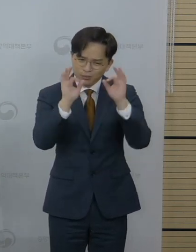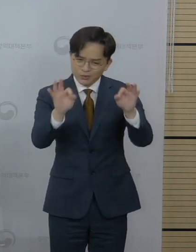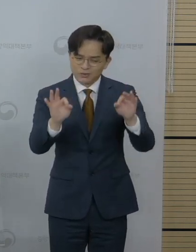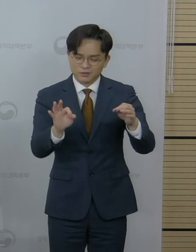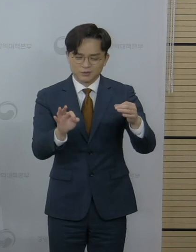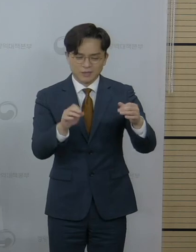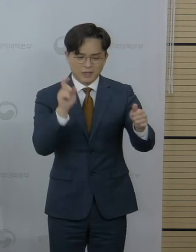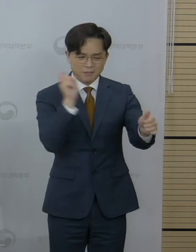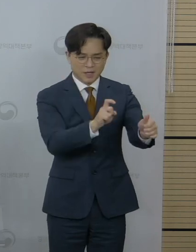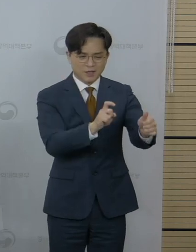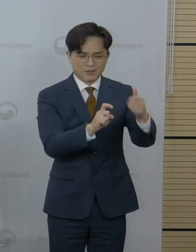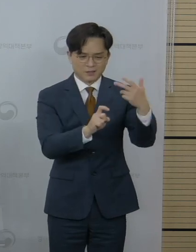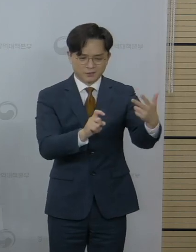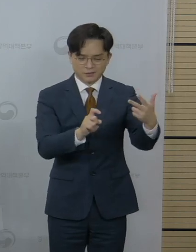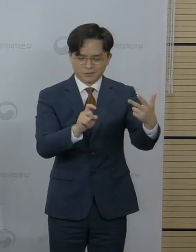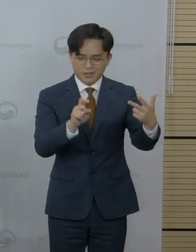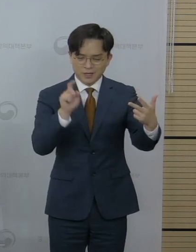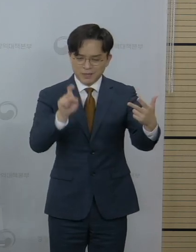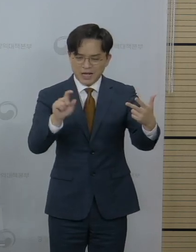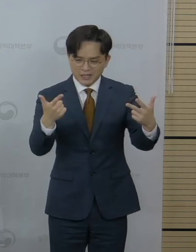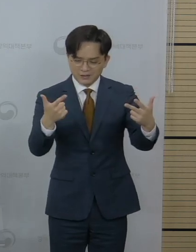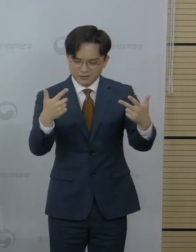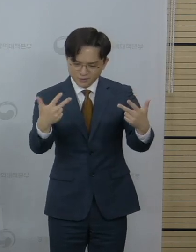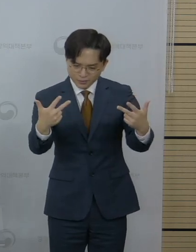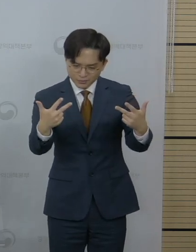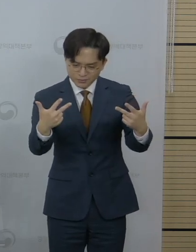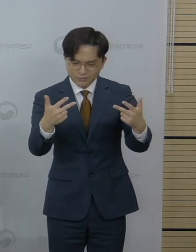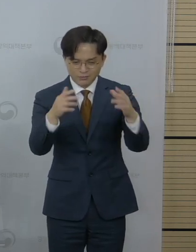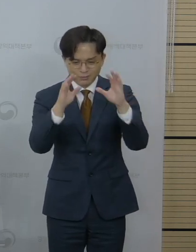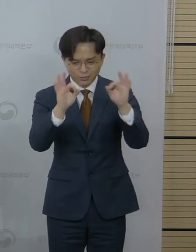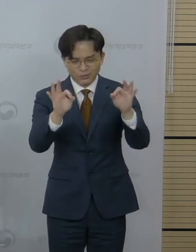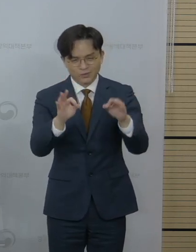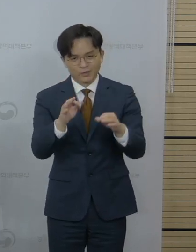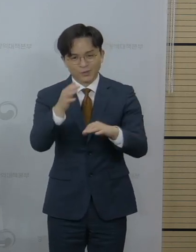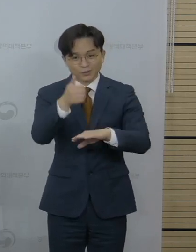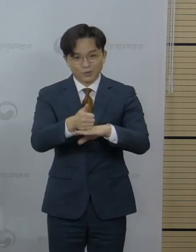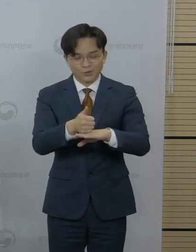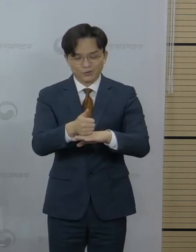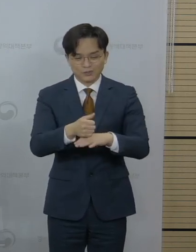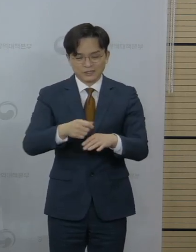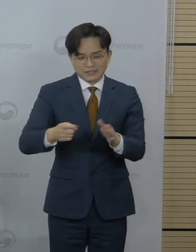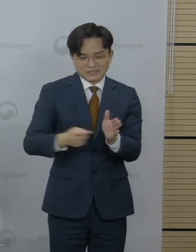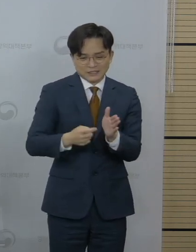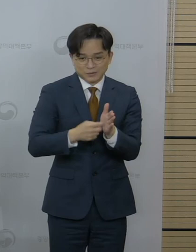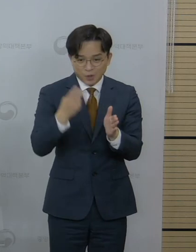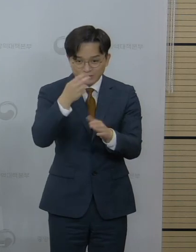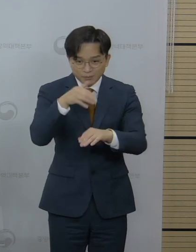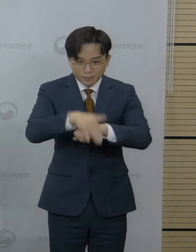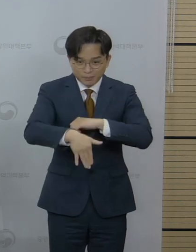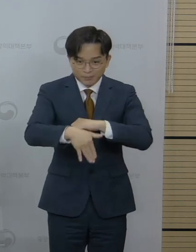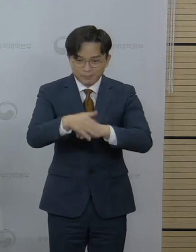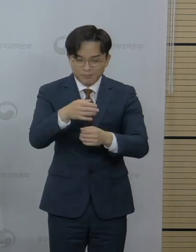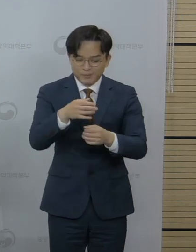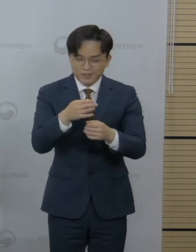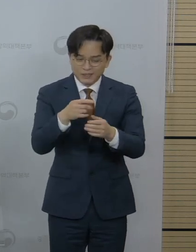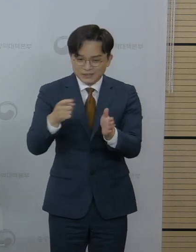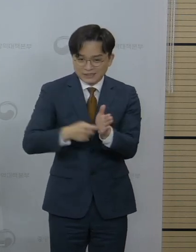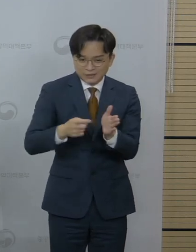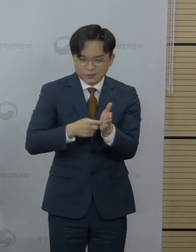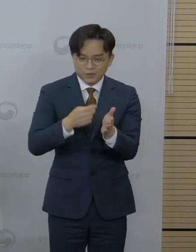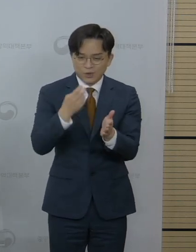설명했고, 이에 대한 질병청의 지침이나 입장은 어떤지 두 가지 질문 주셨습니다.